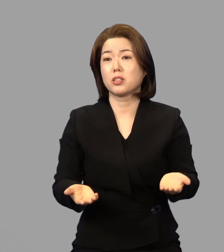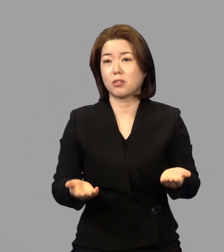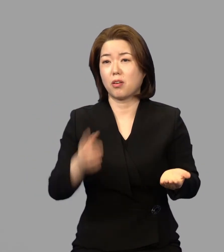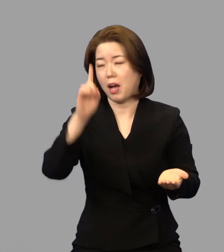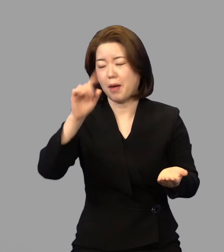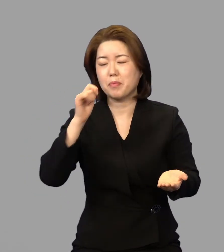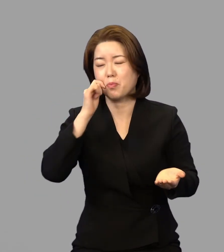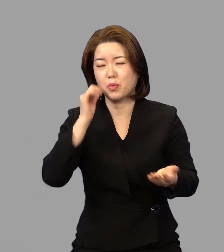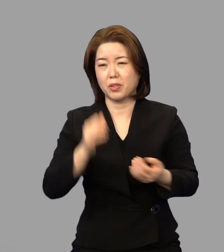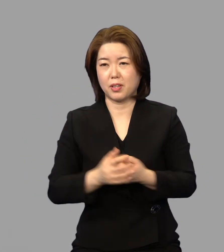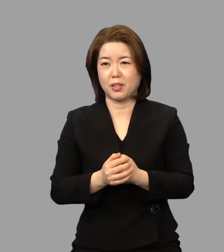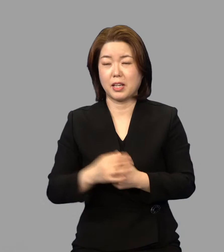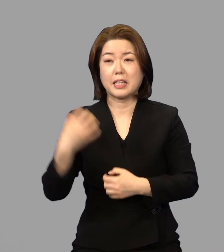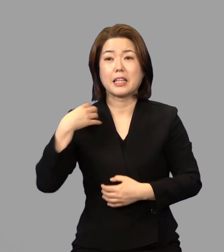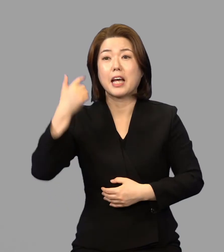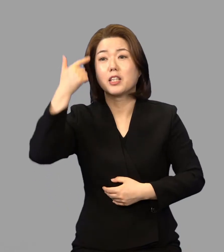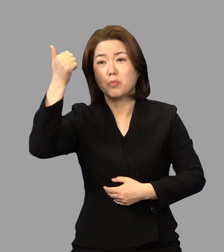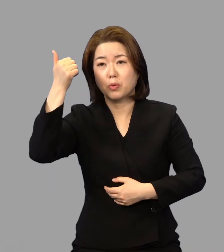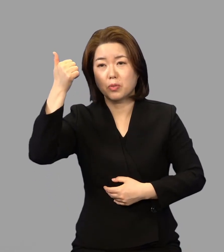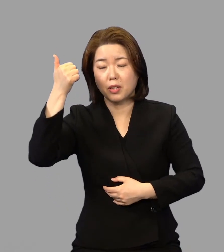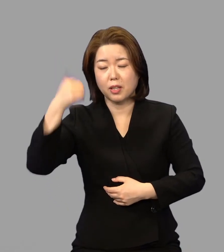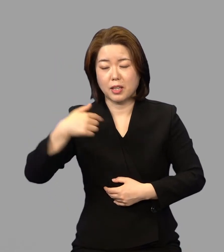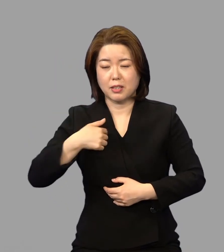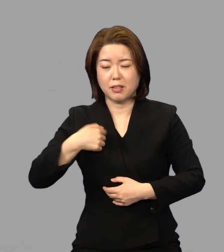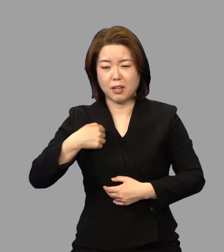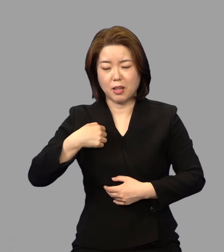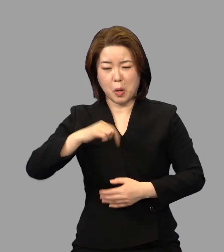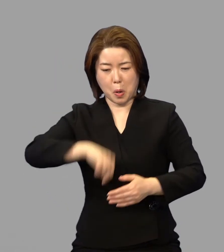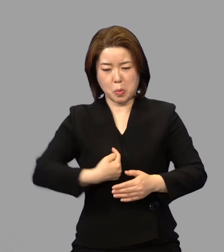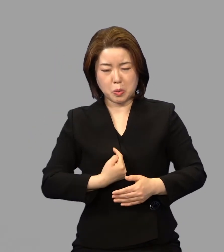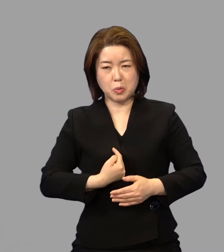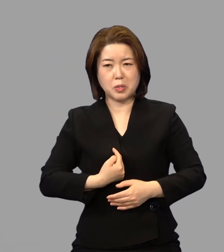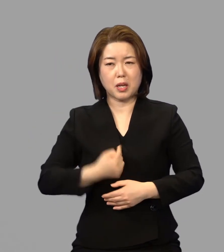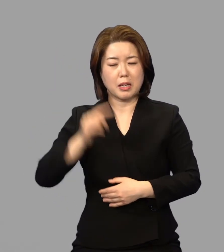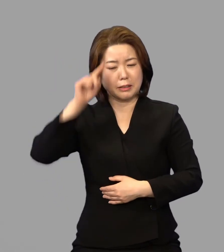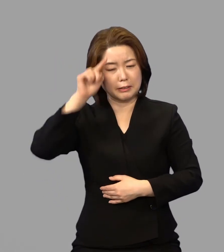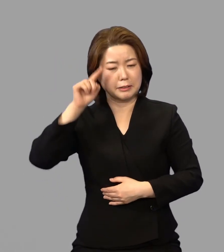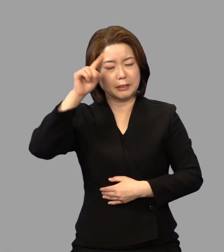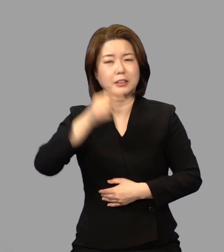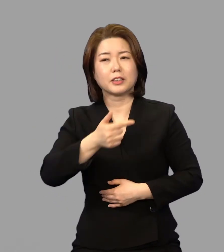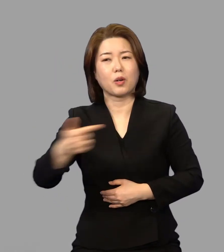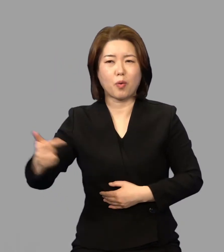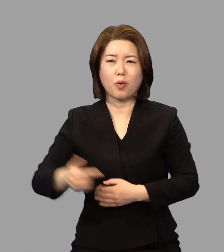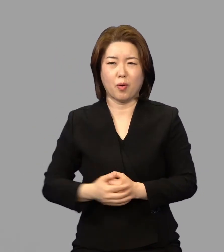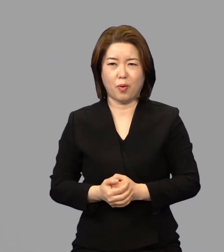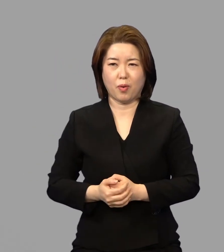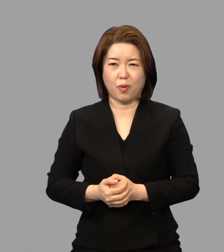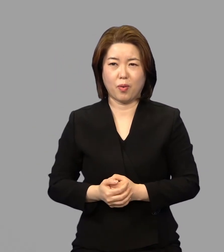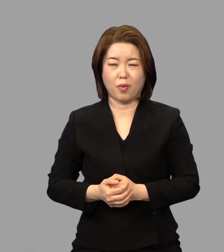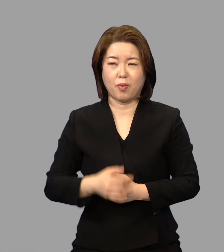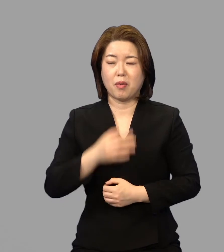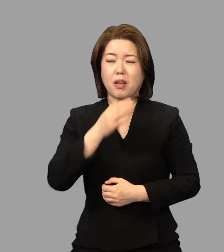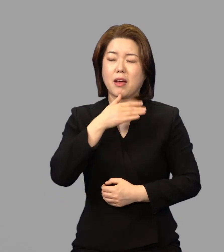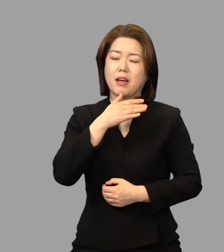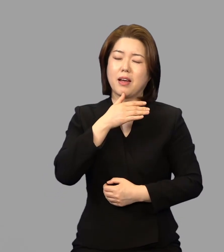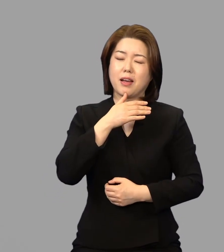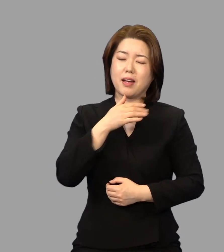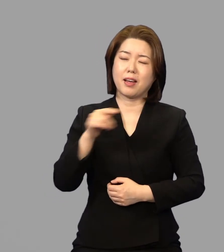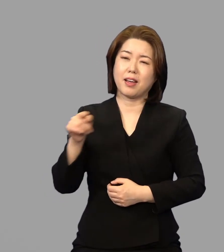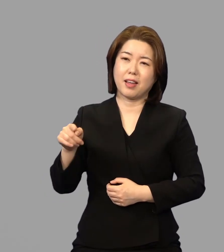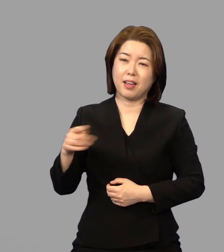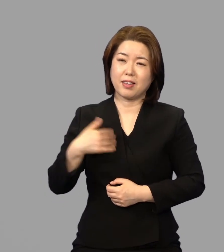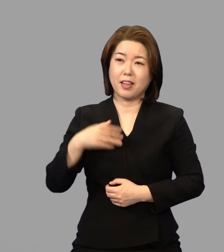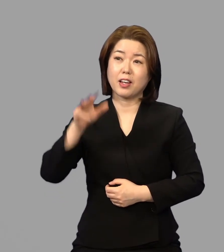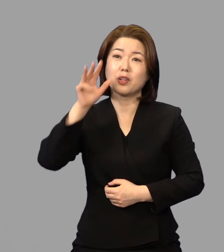담임 목사가 저희들 스트레스가 엄청나더라고요. 그때 알았어요. 내가